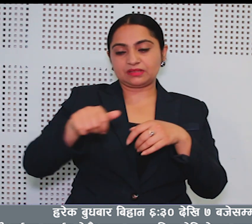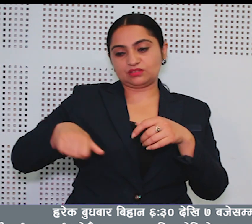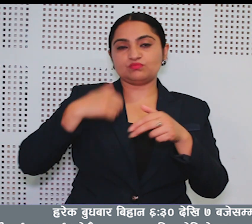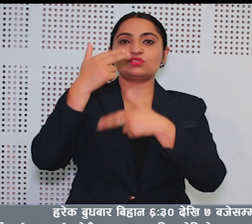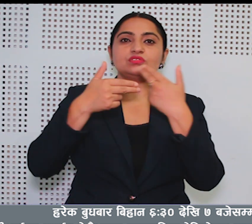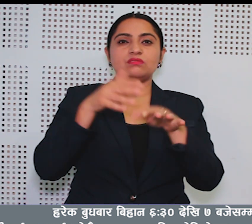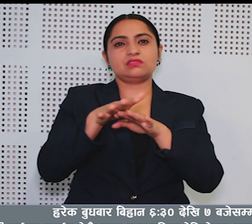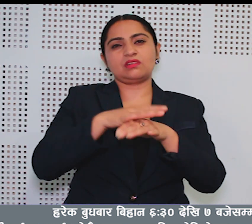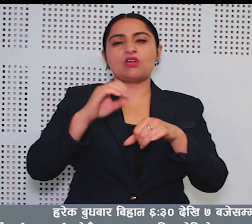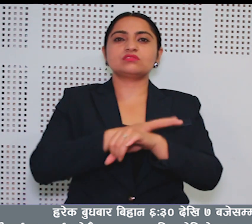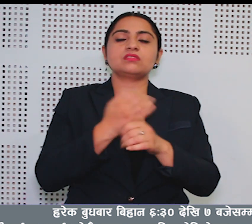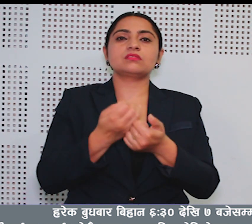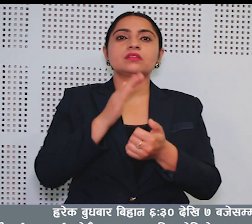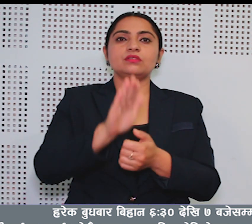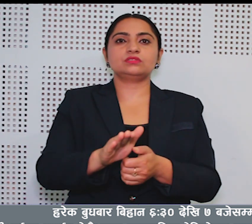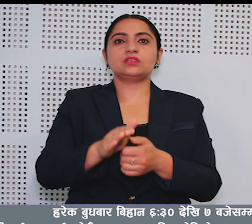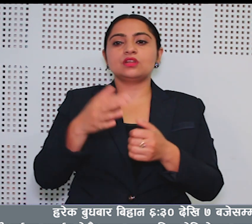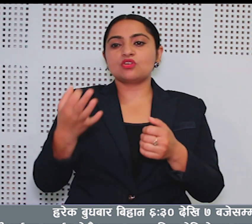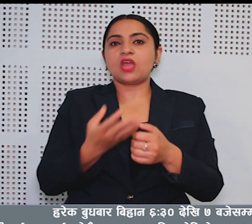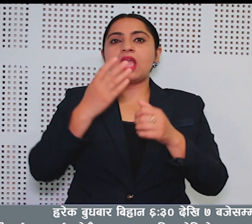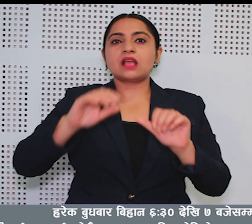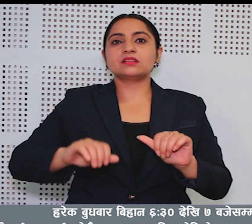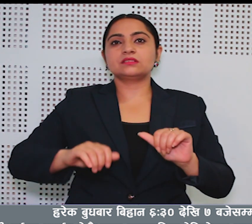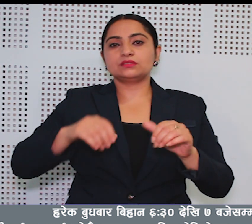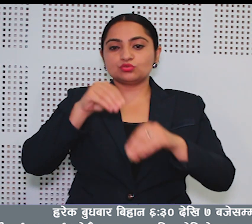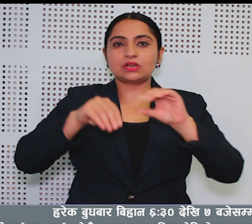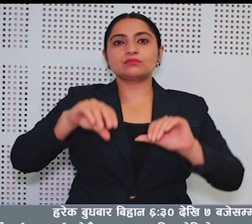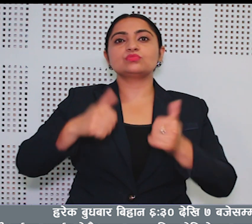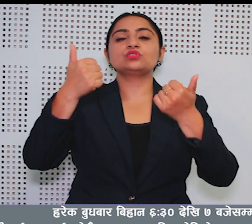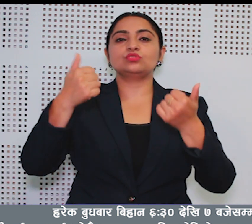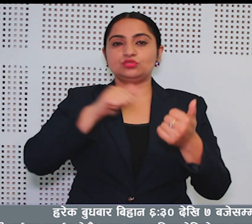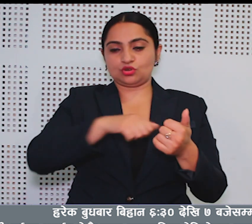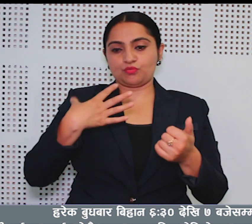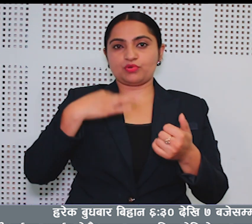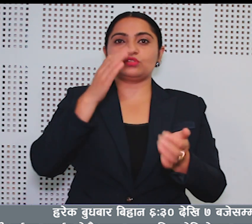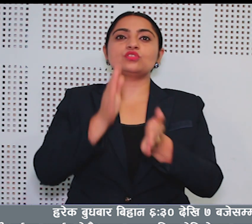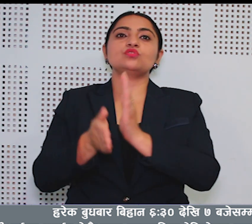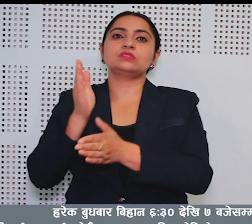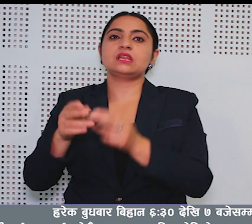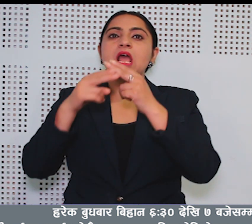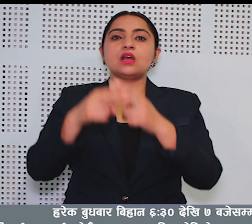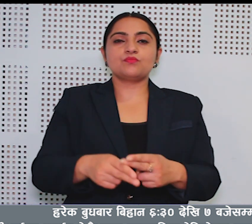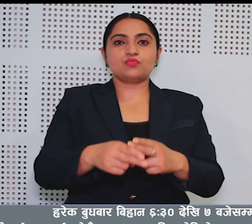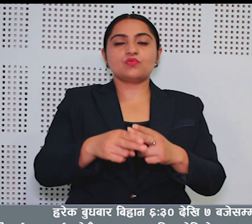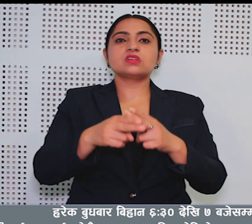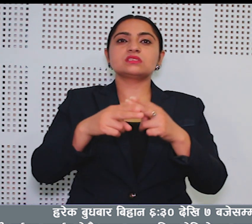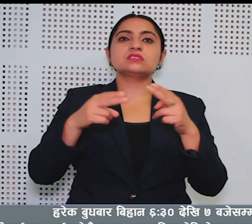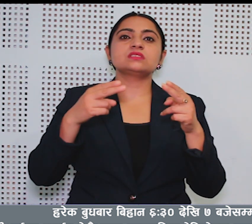धेरै प्रभाव पार्यो। नवनिर्वाचित जनप्रतिनिधिहरूले योजना तथा बजेटमा विपदबाट प्रभावित महिला तथा